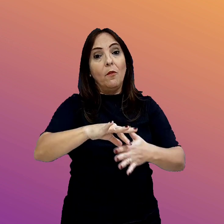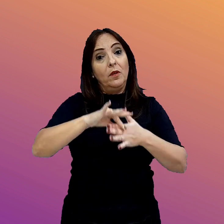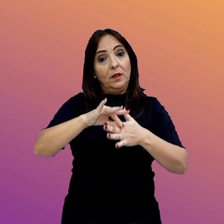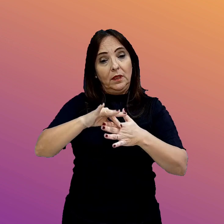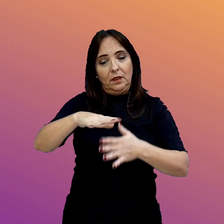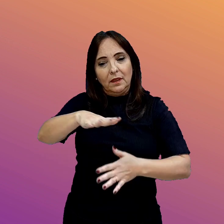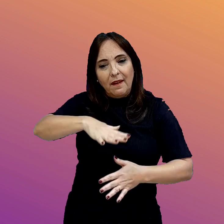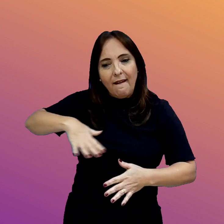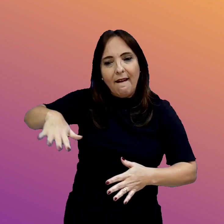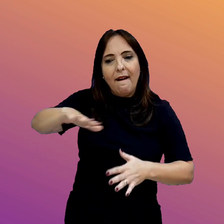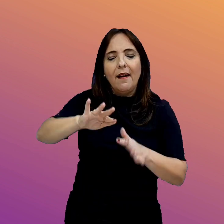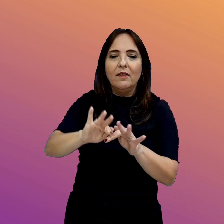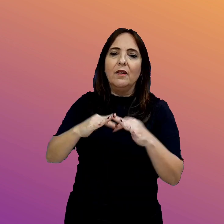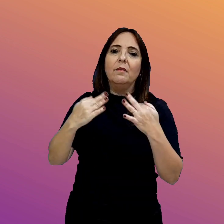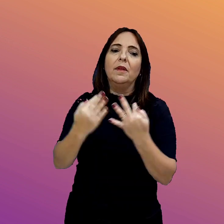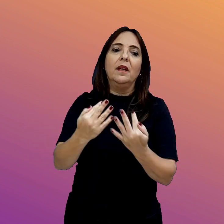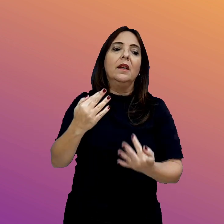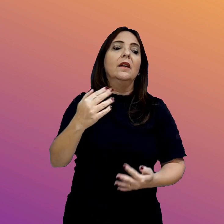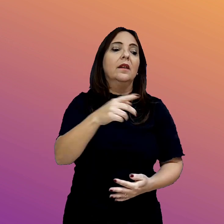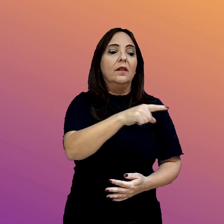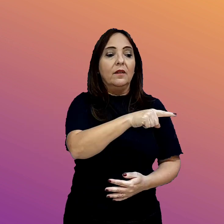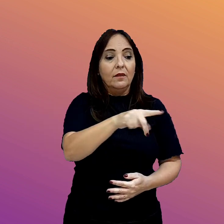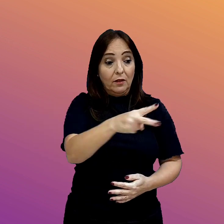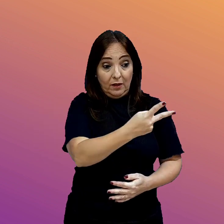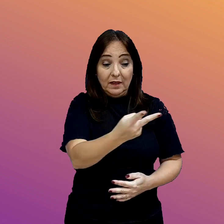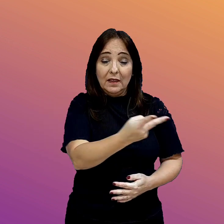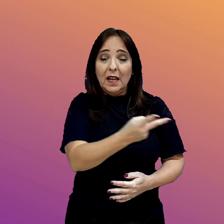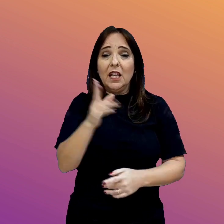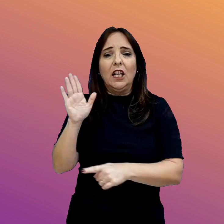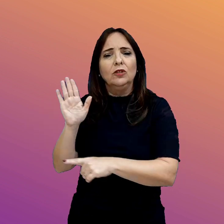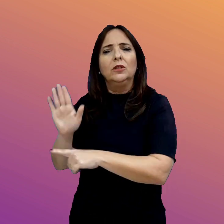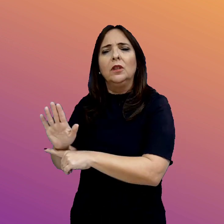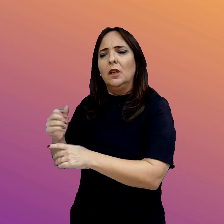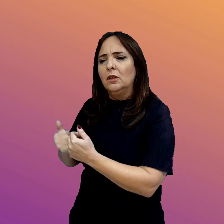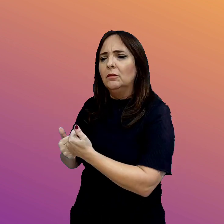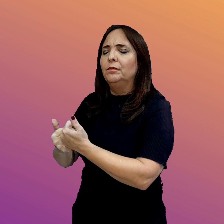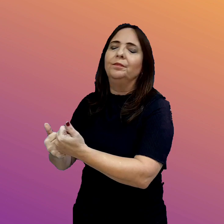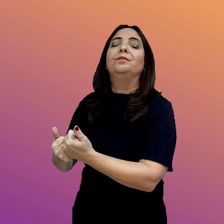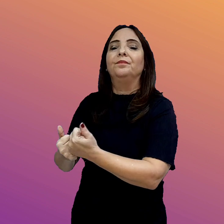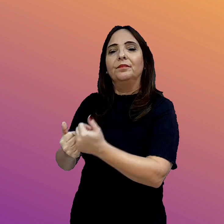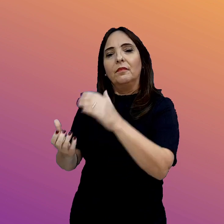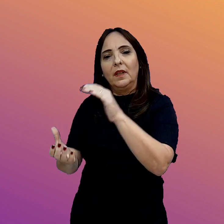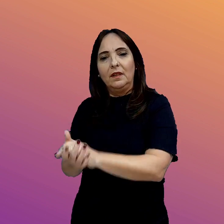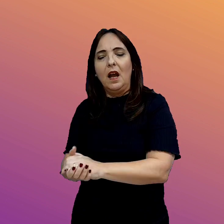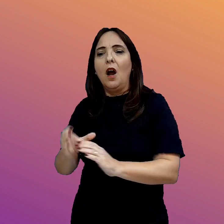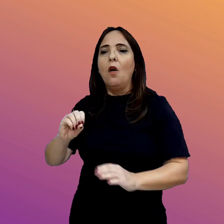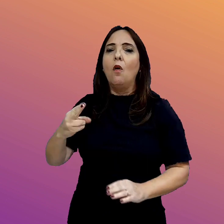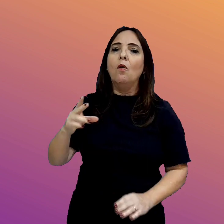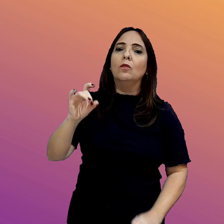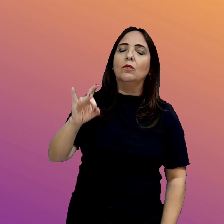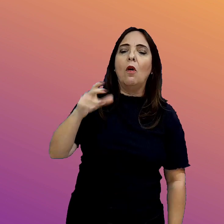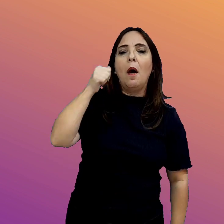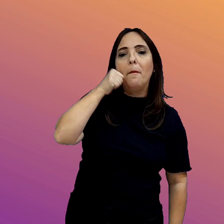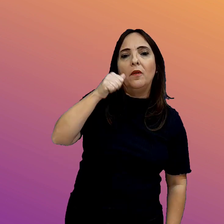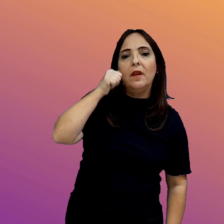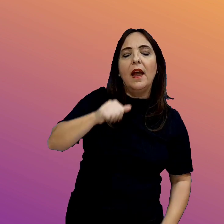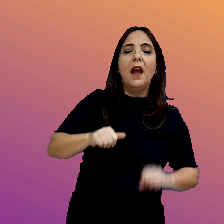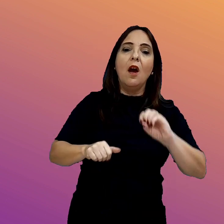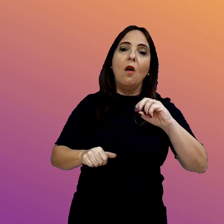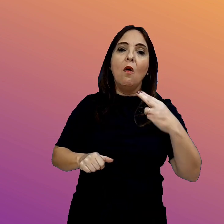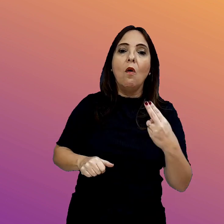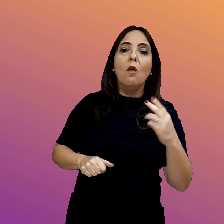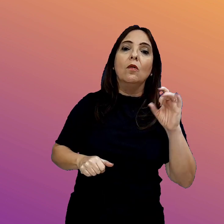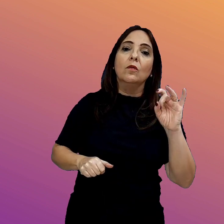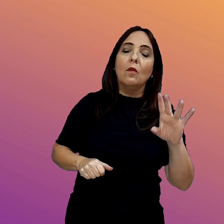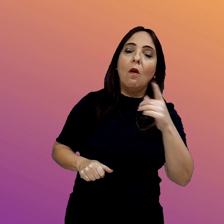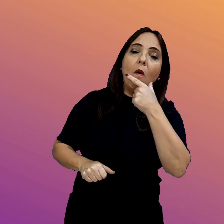muitas famílias, têm atendido muitos casais, ou só a mulher, ou só o homem. E com toda certeza